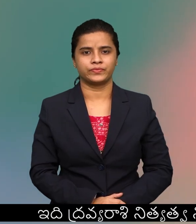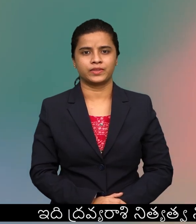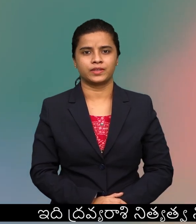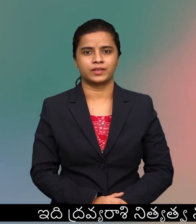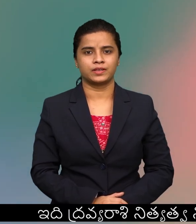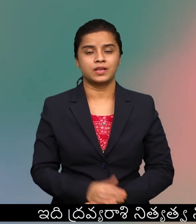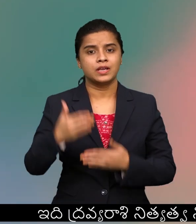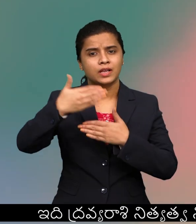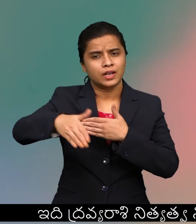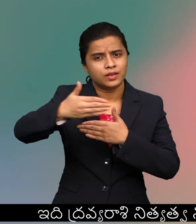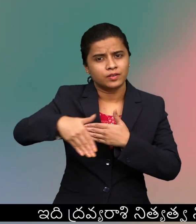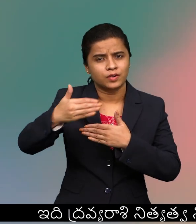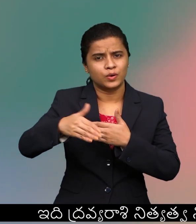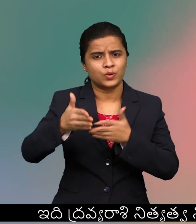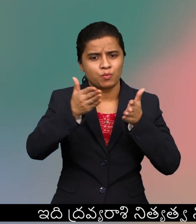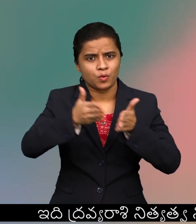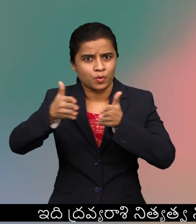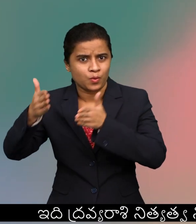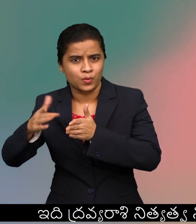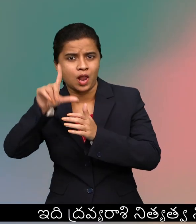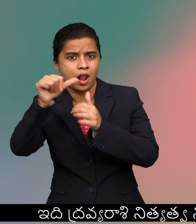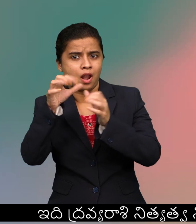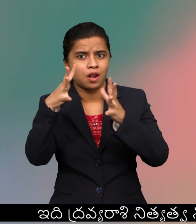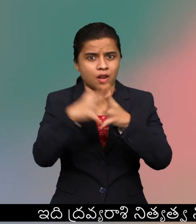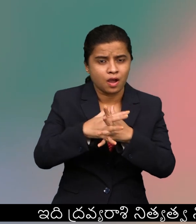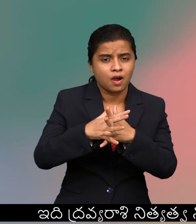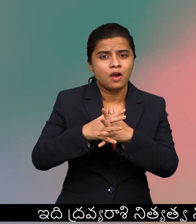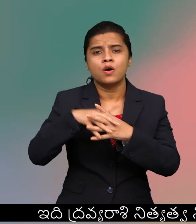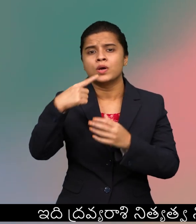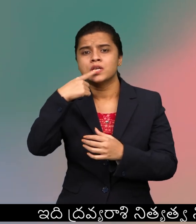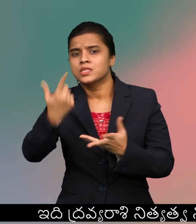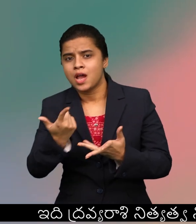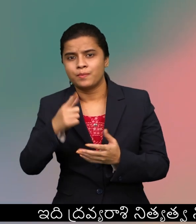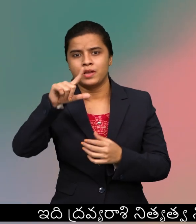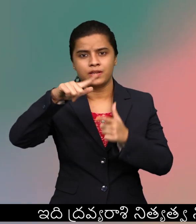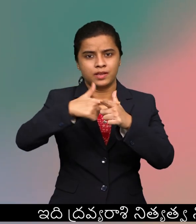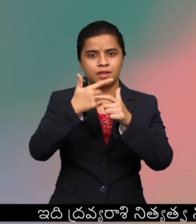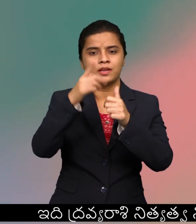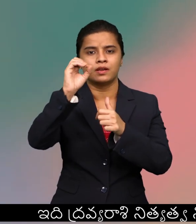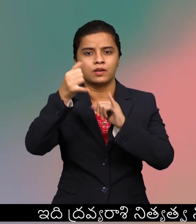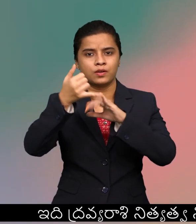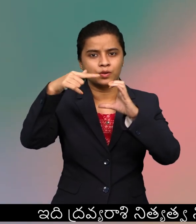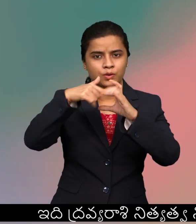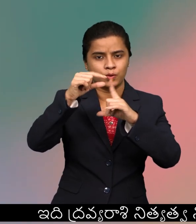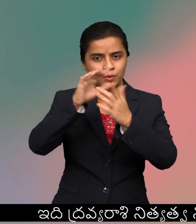ఇది ద్రవ్యరాశి నిత్యత్వ నియమం జోసెఫ్ ఎల్ ప్రౌస్ట్ ద్వారా అందించబడింది.